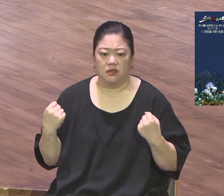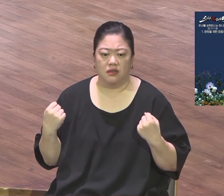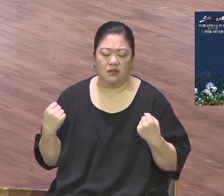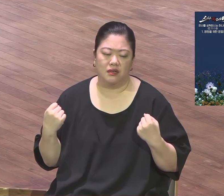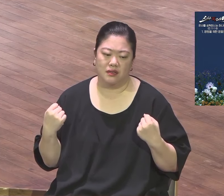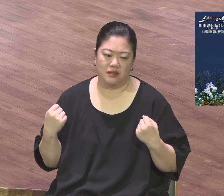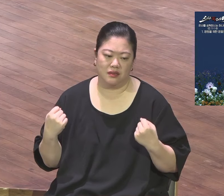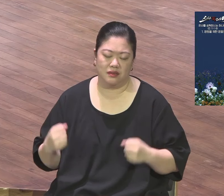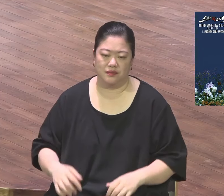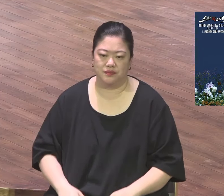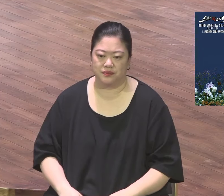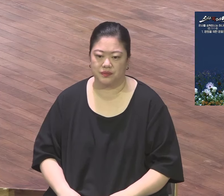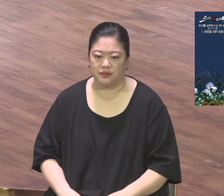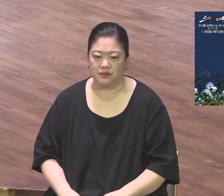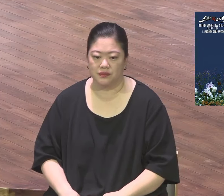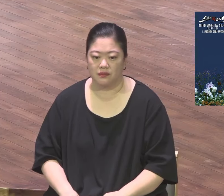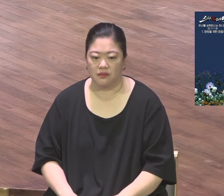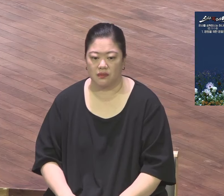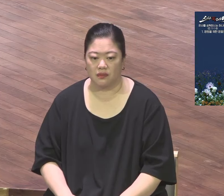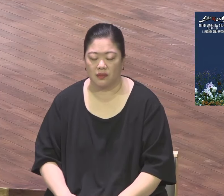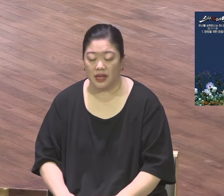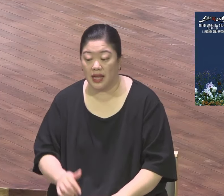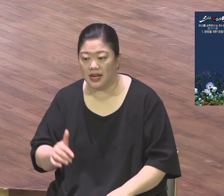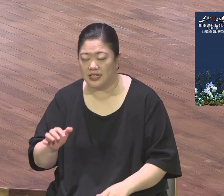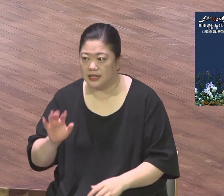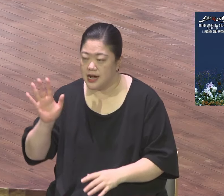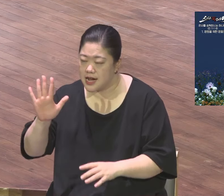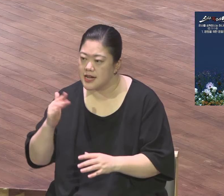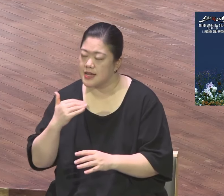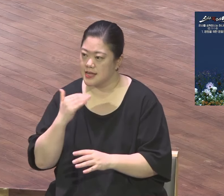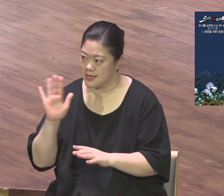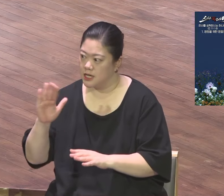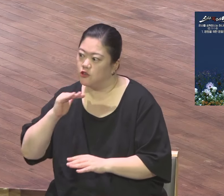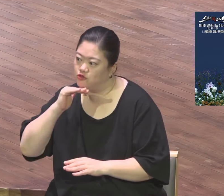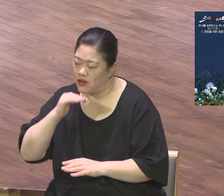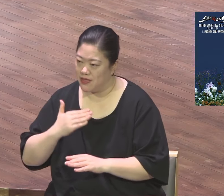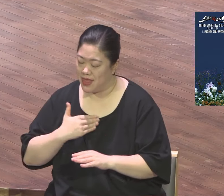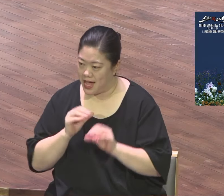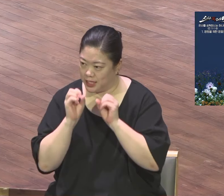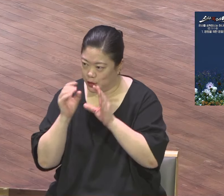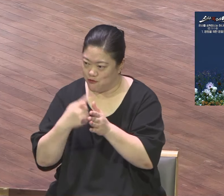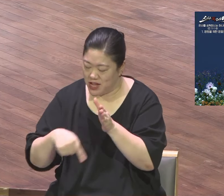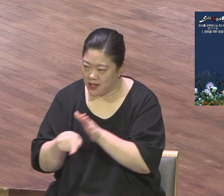사기당하고 없어지면 저이 억울한 글이 있어요.